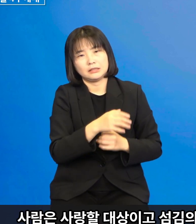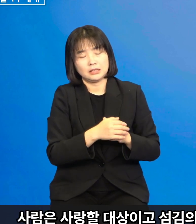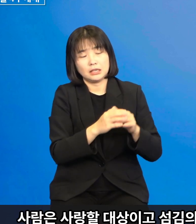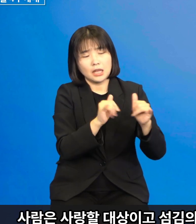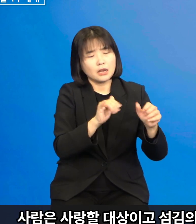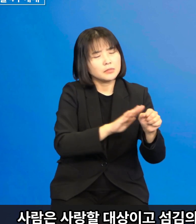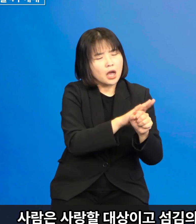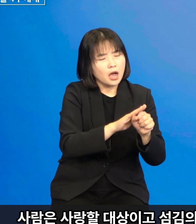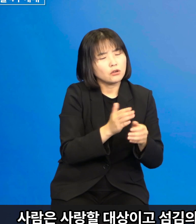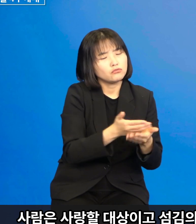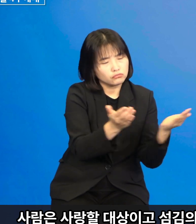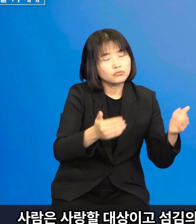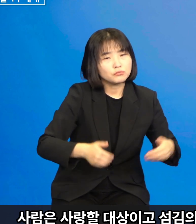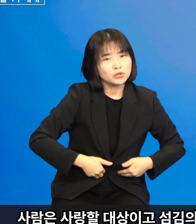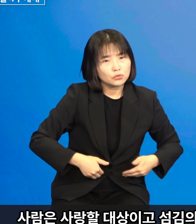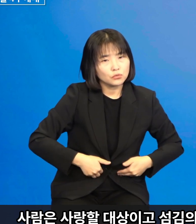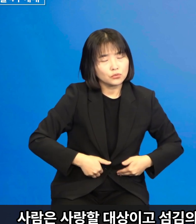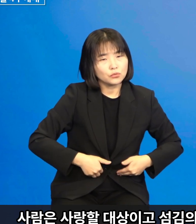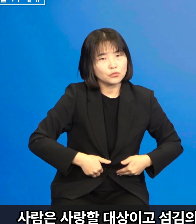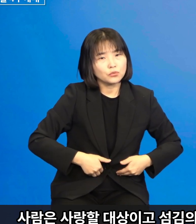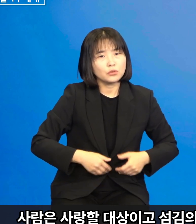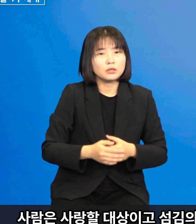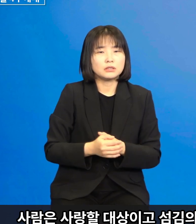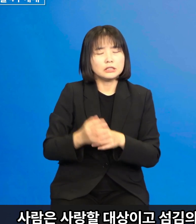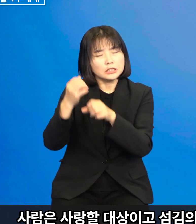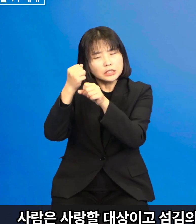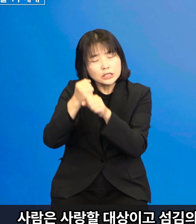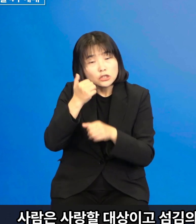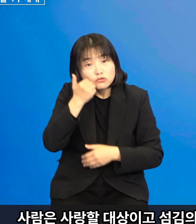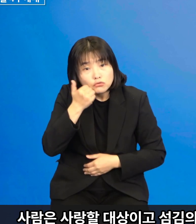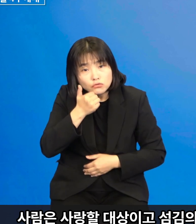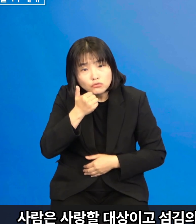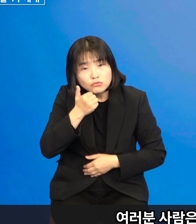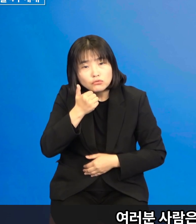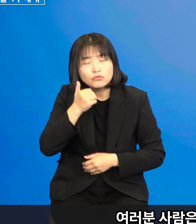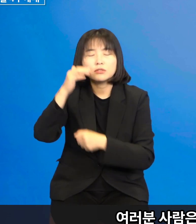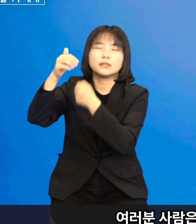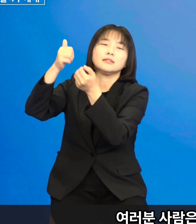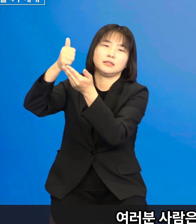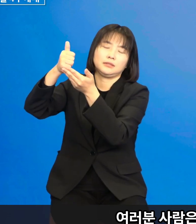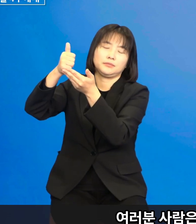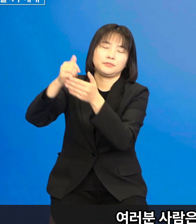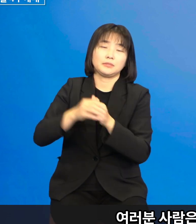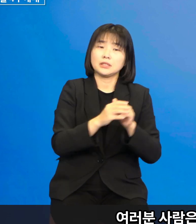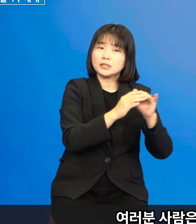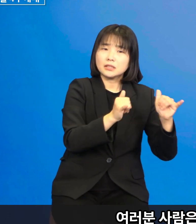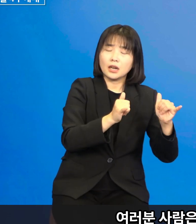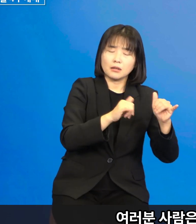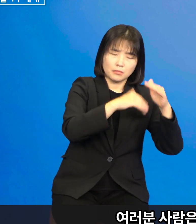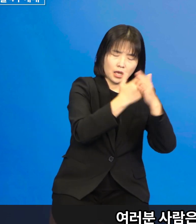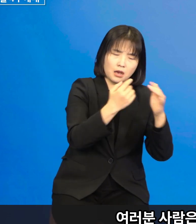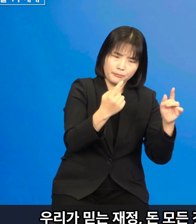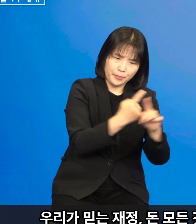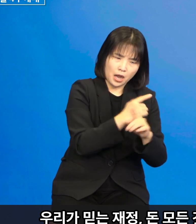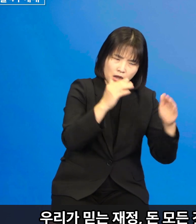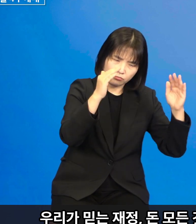사랑할 대상이고 섬김의 대상이지 의지할 대상은 되지 못해요. 여러분, 사람은 다 바뀌고 무너지고 우리가 믿는